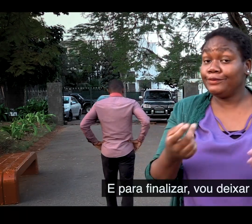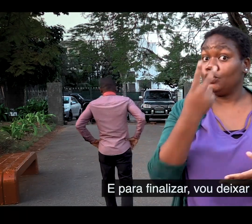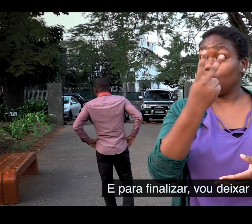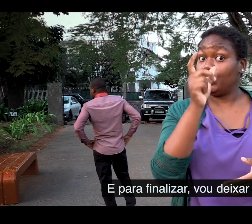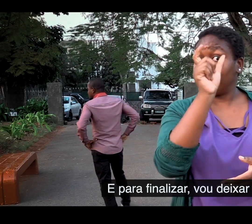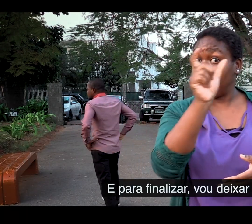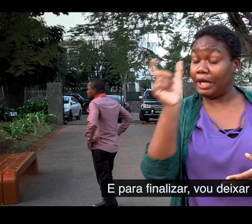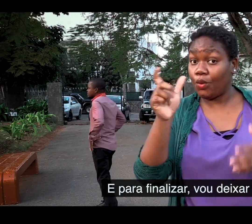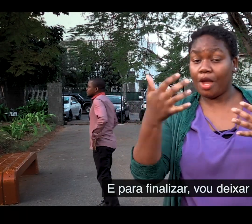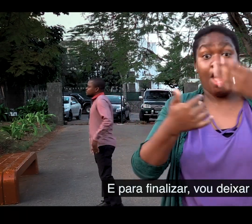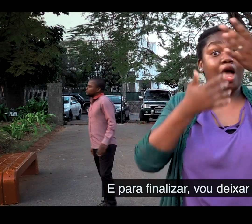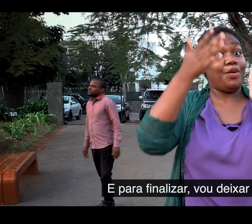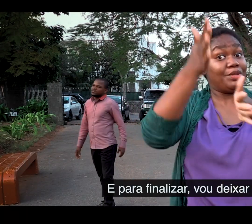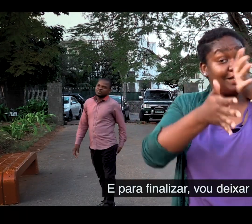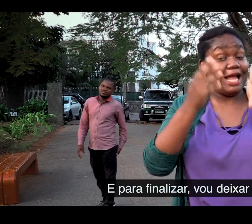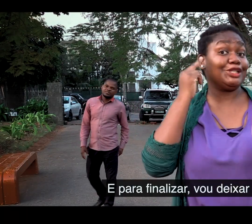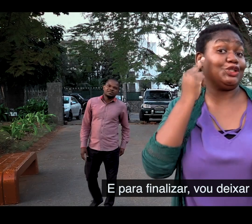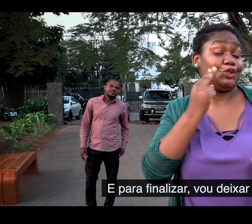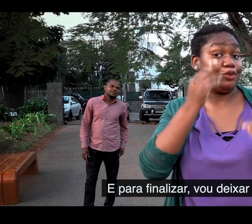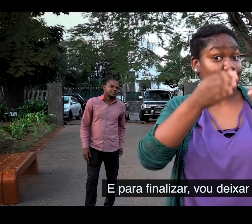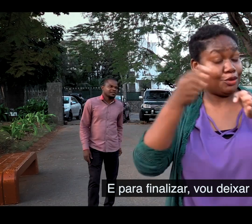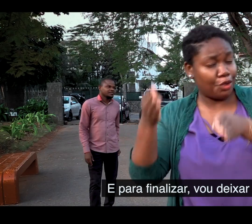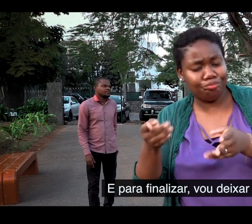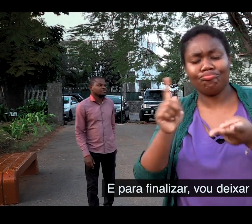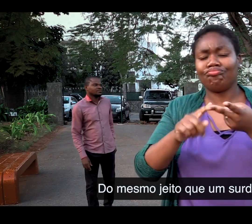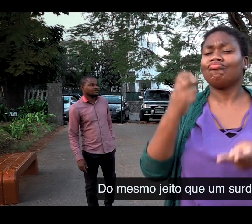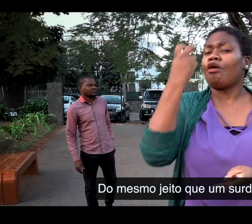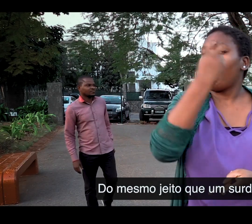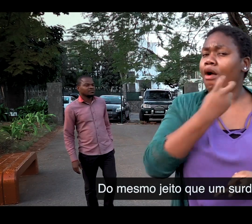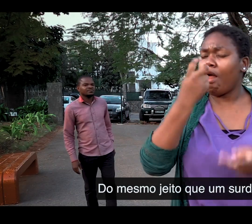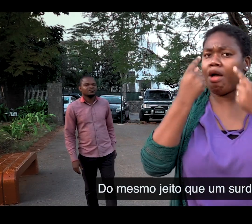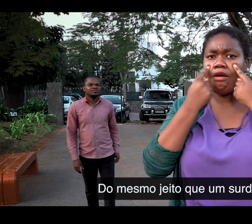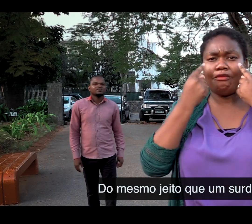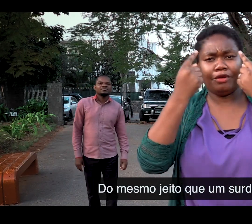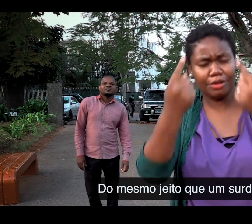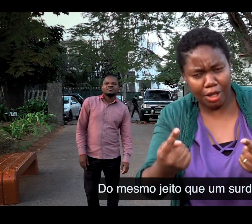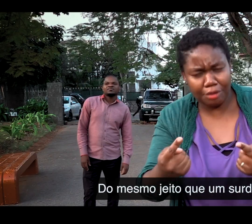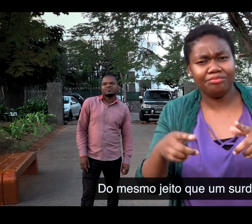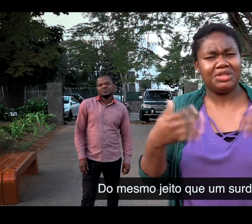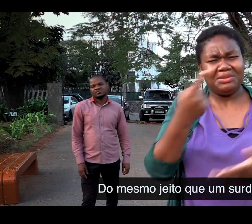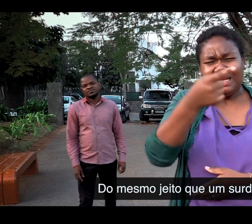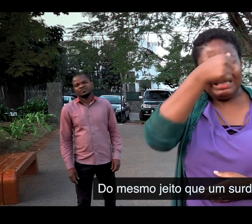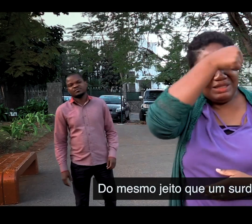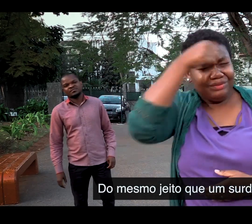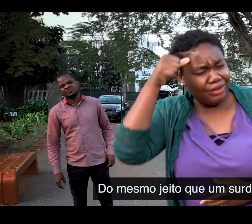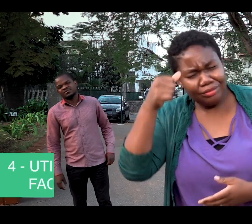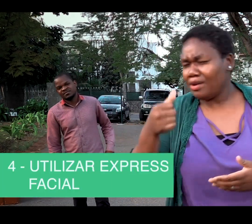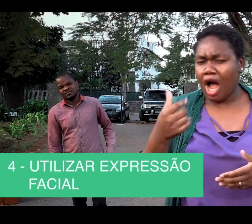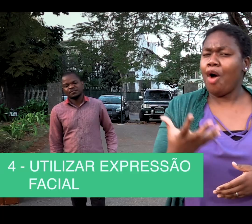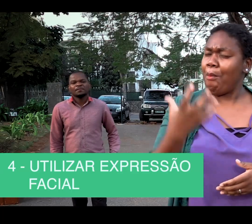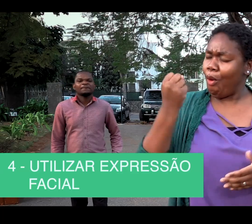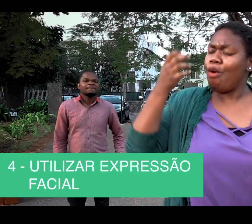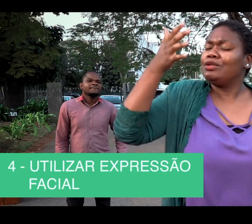E para finalizar, vou deixar mais 2 dicas. Do mesmo jeito que um surdo, além dos sinais,